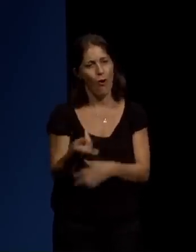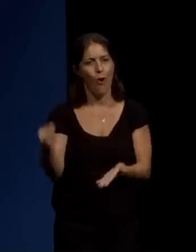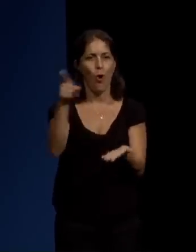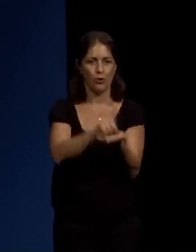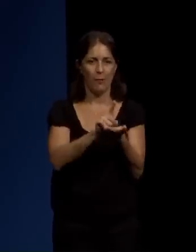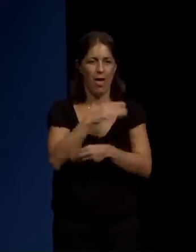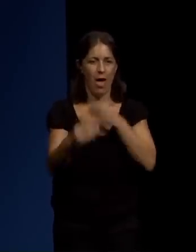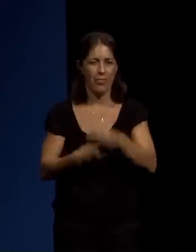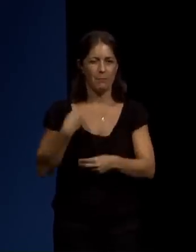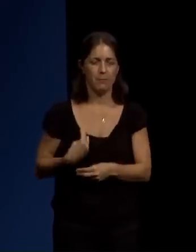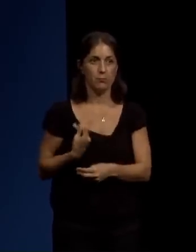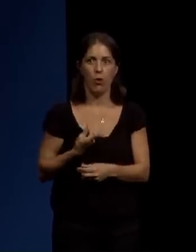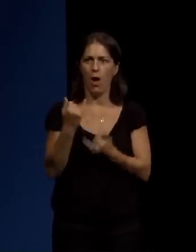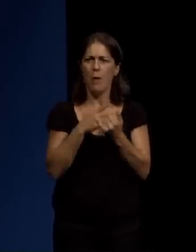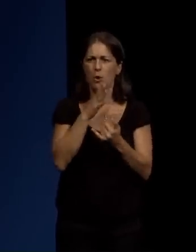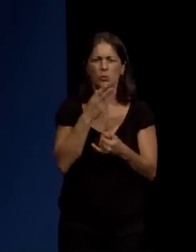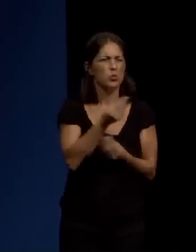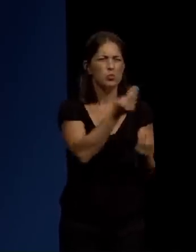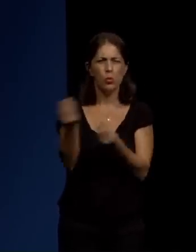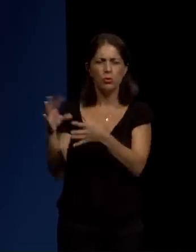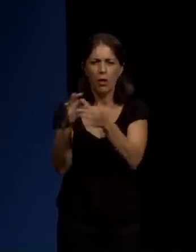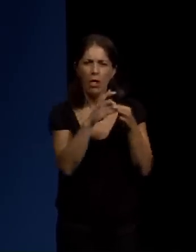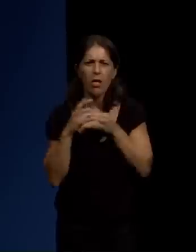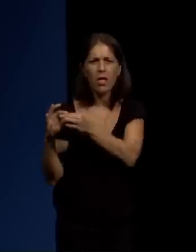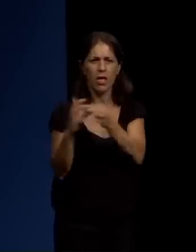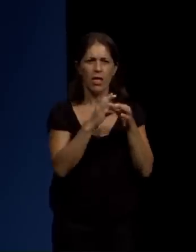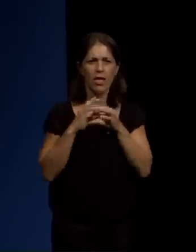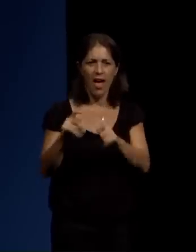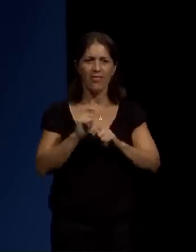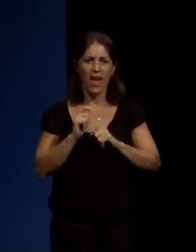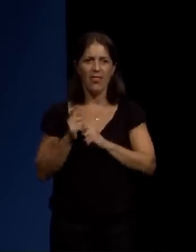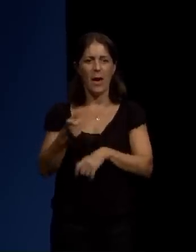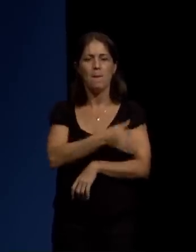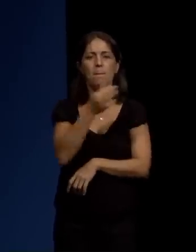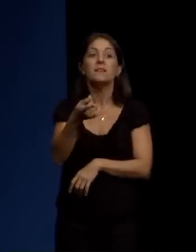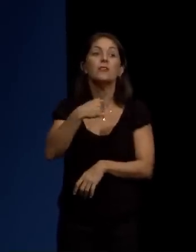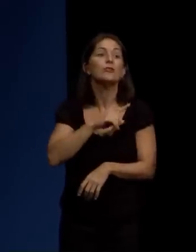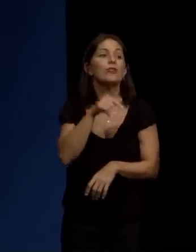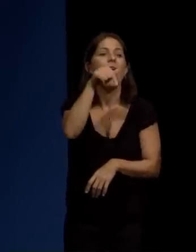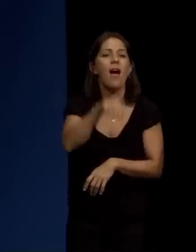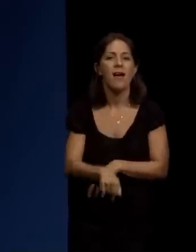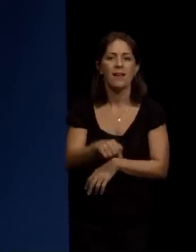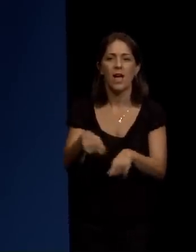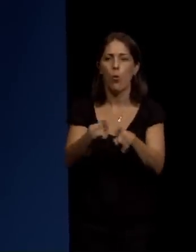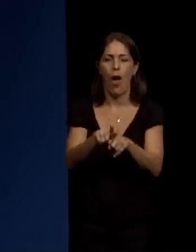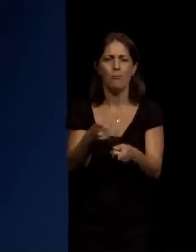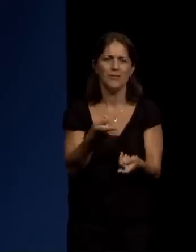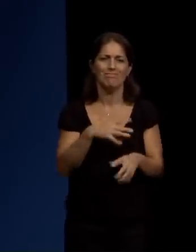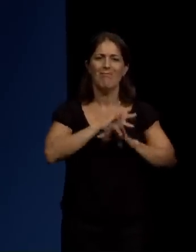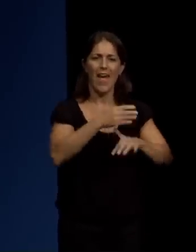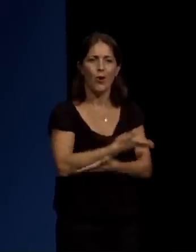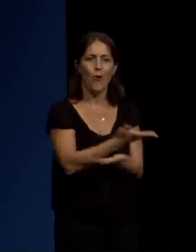Hai moitas razóns que nos fan estar hoxe aquí xuntas, moitas razóns que nos fan a todos os que estamos hoxe aquí confiaren en